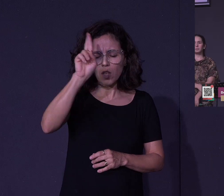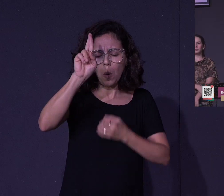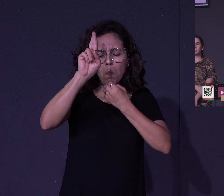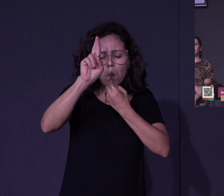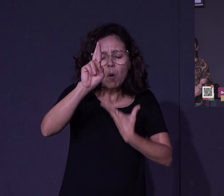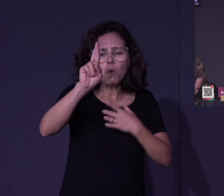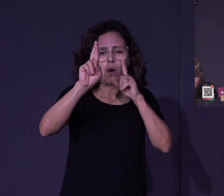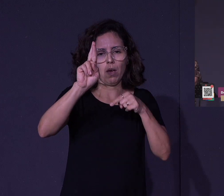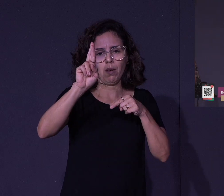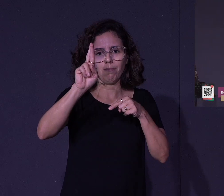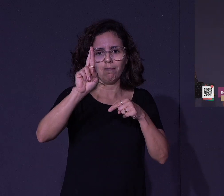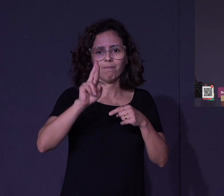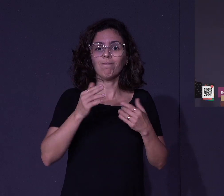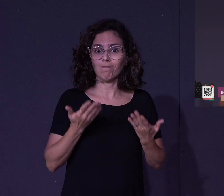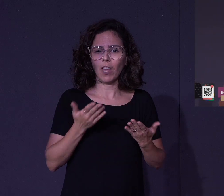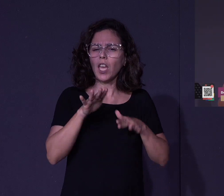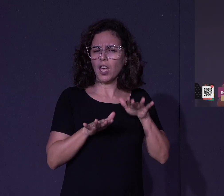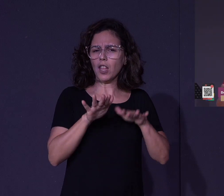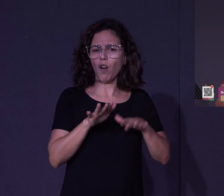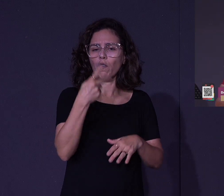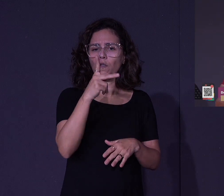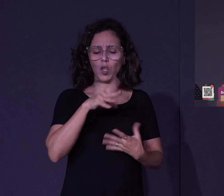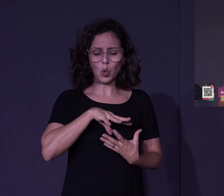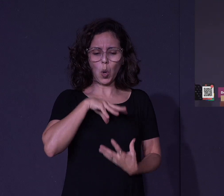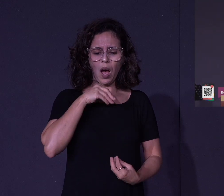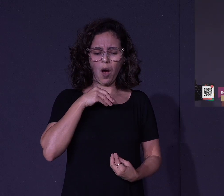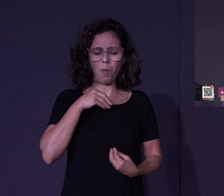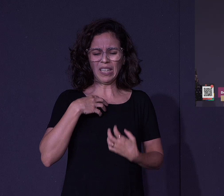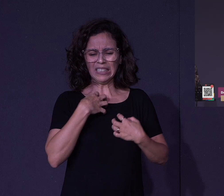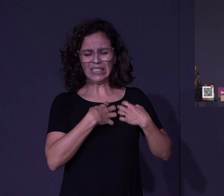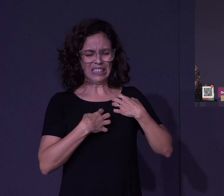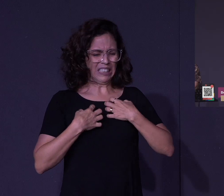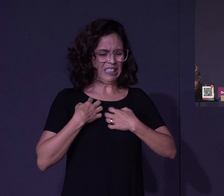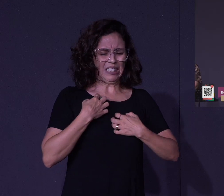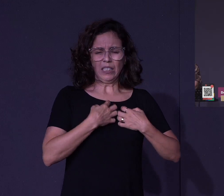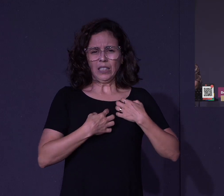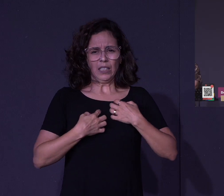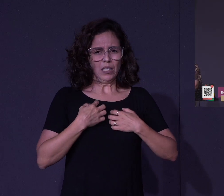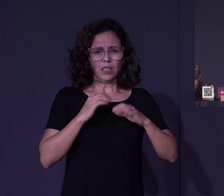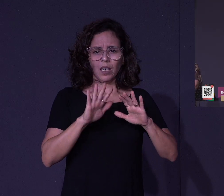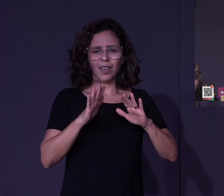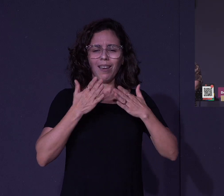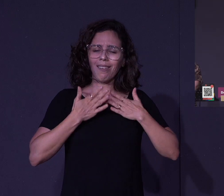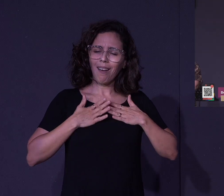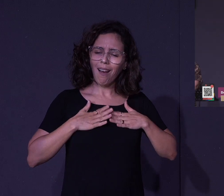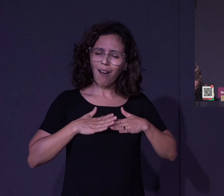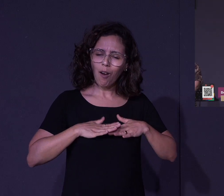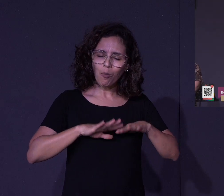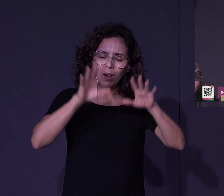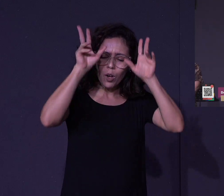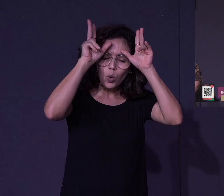vai declarar: tu és bom. E você vai descansar na